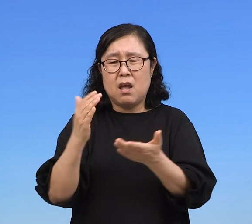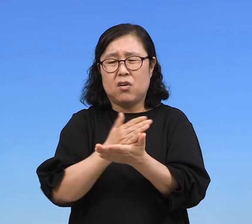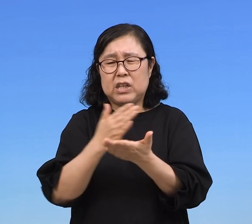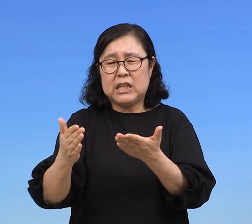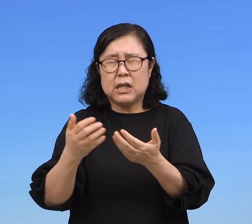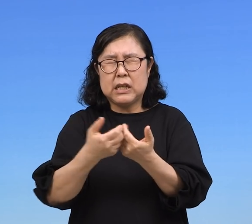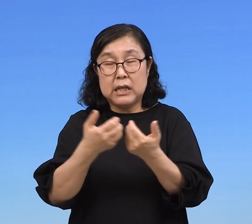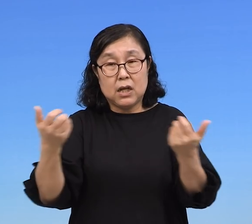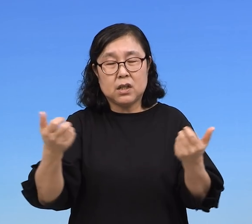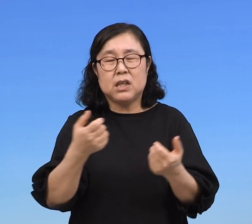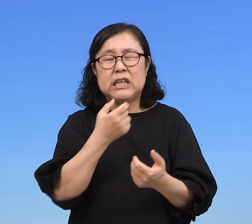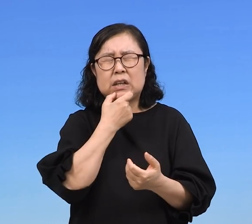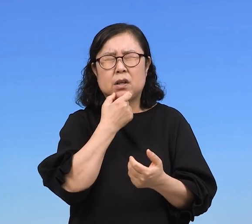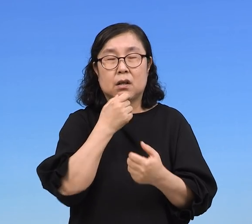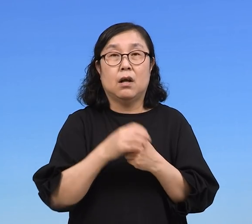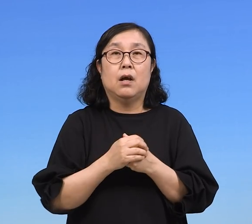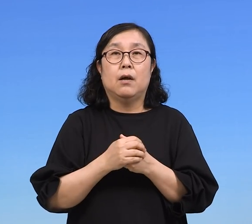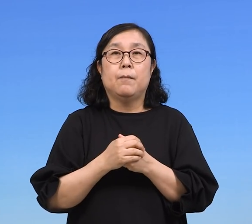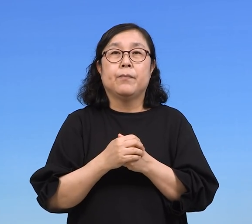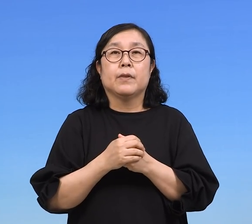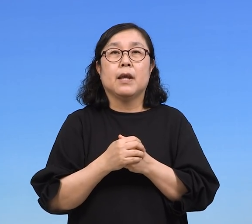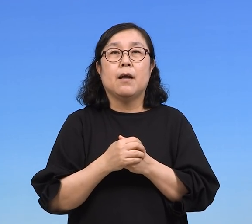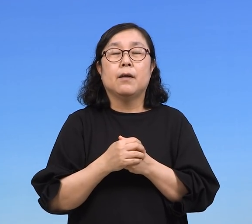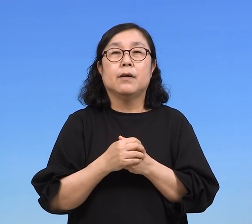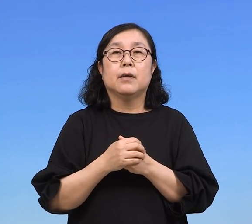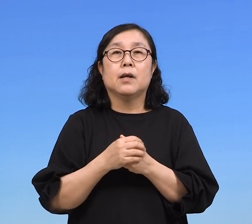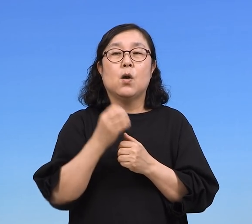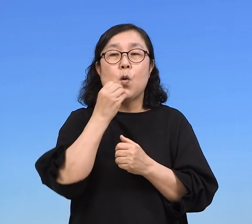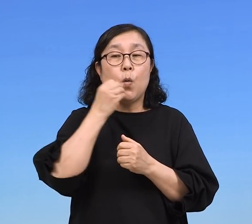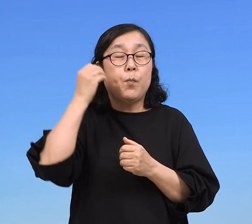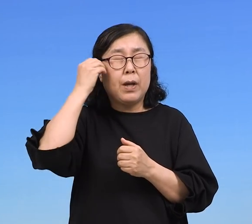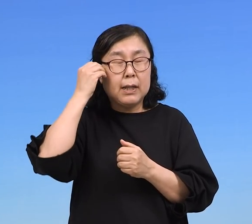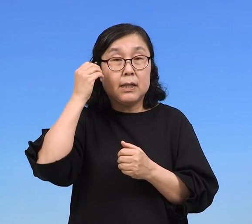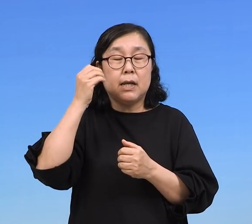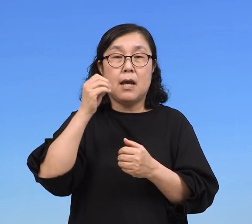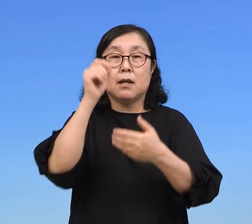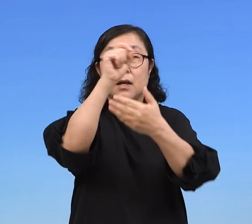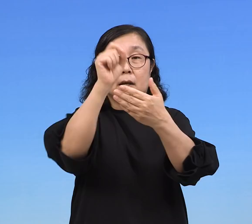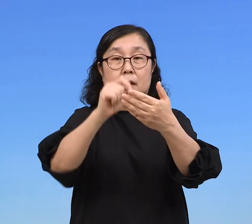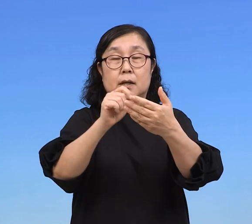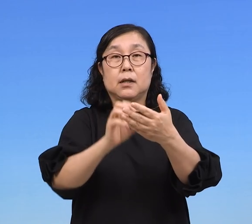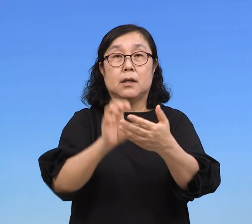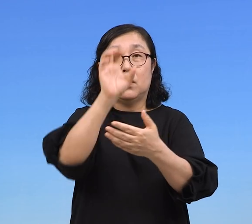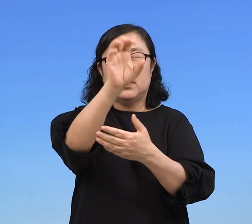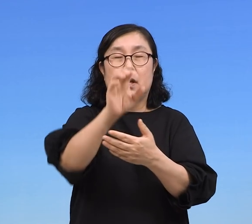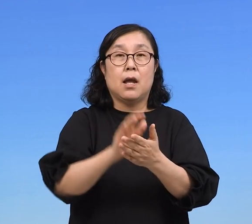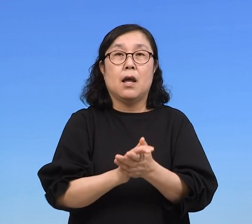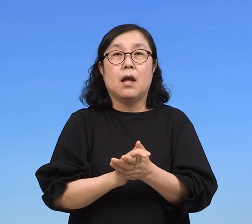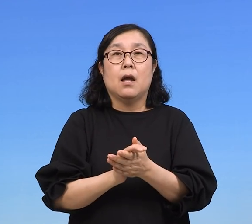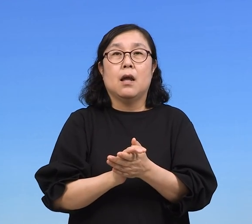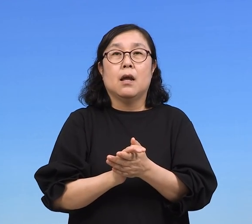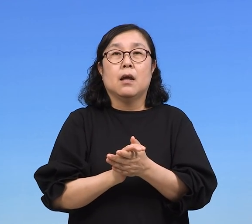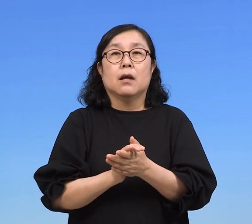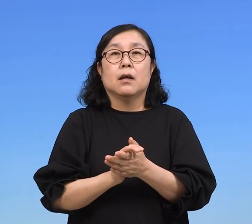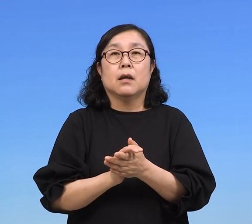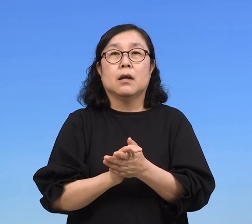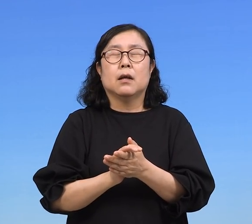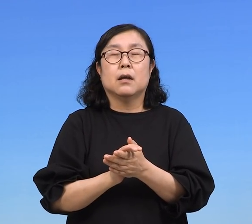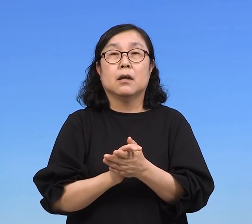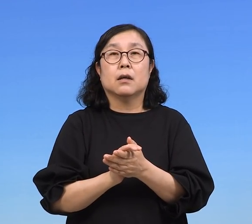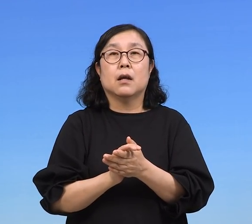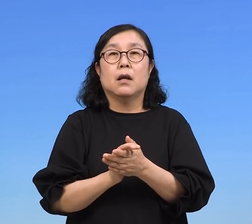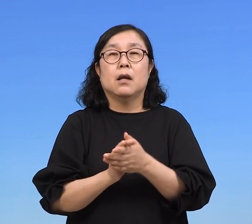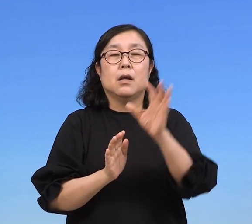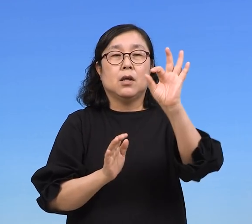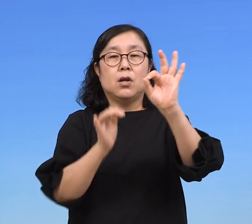하시면서, 참 기가 막혀요. 게시판에 어떤 분이 글을 올리셨는데 그 구성원이 10명인데